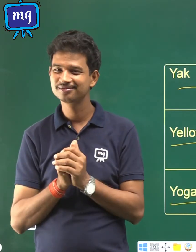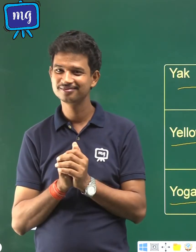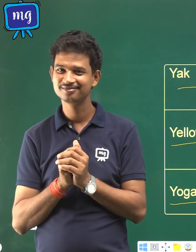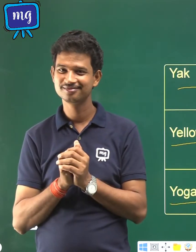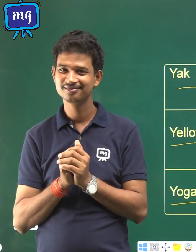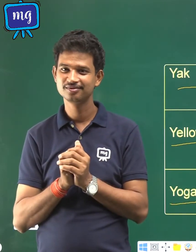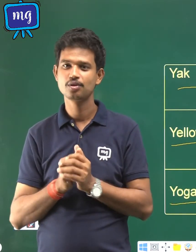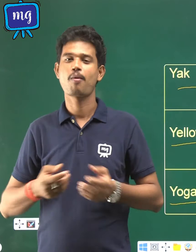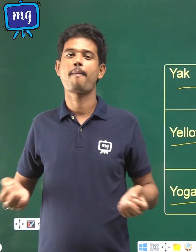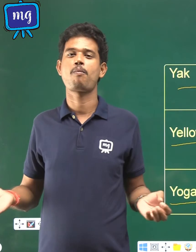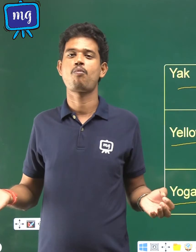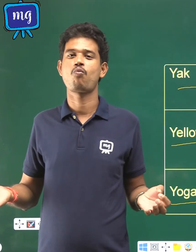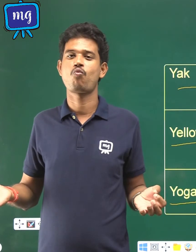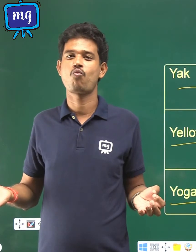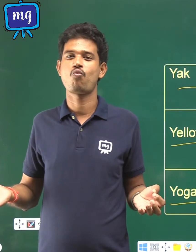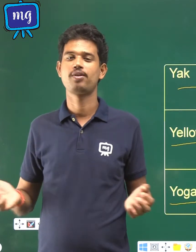yoga।